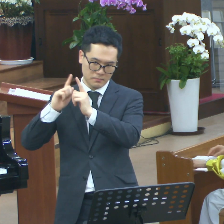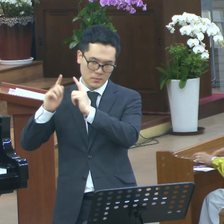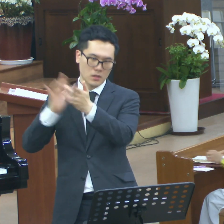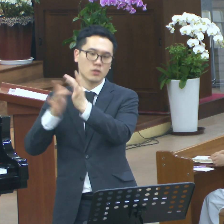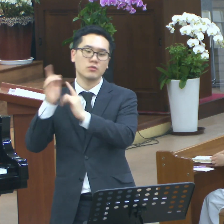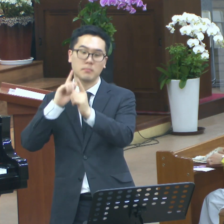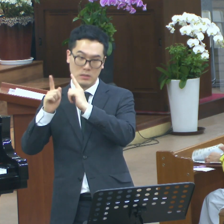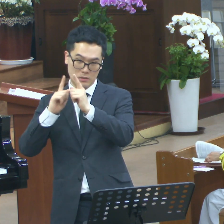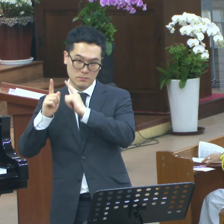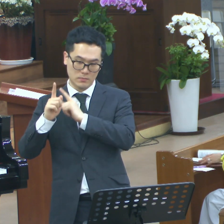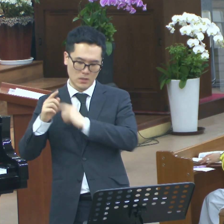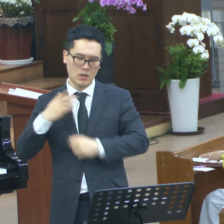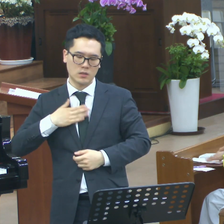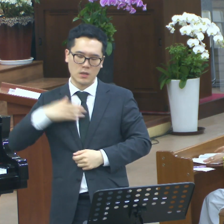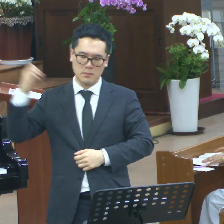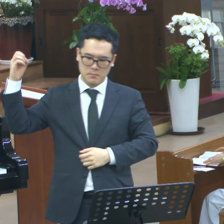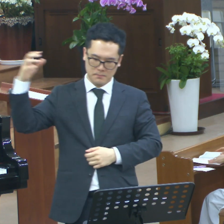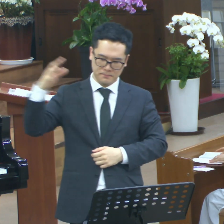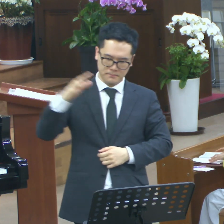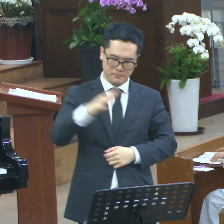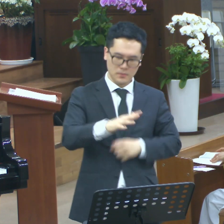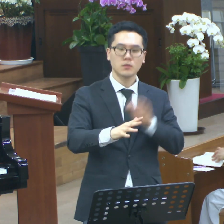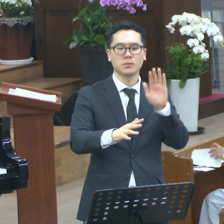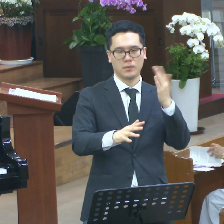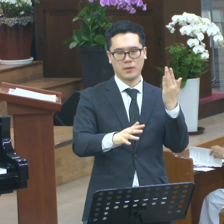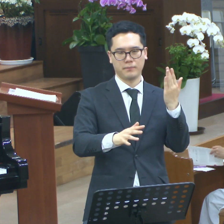말씀이 있으니까 오히려 더 온전하게 걸어가는 거죠.